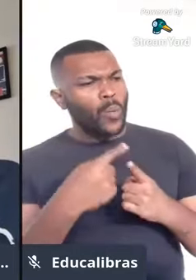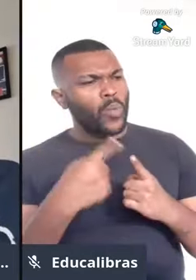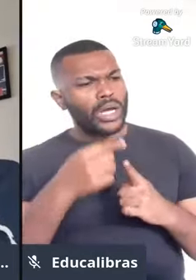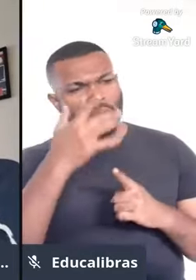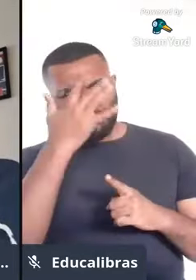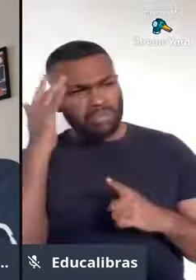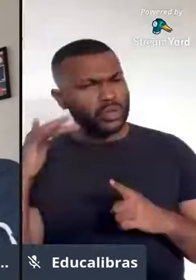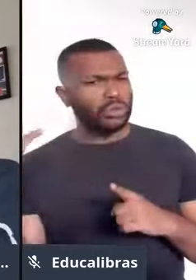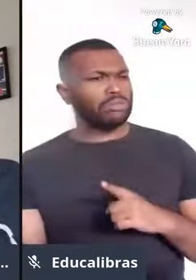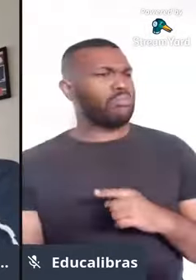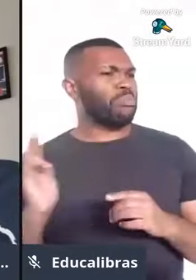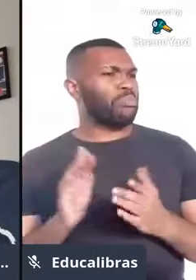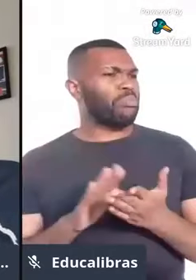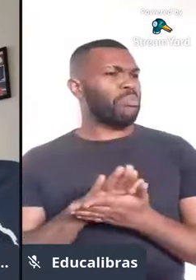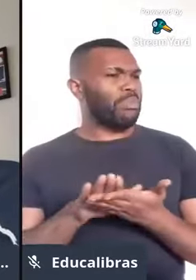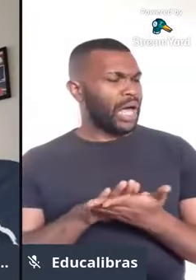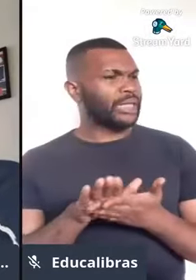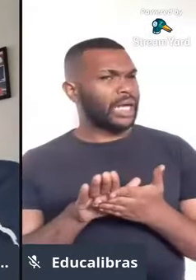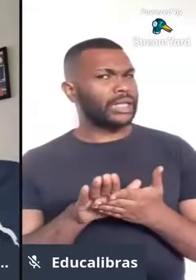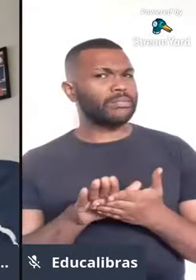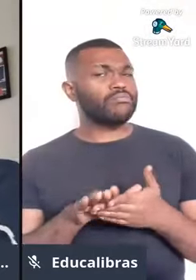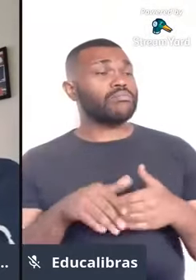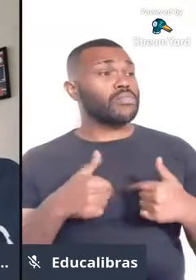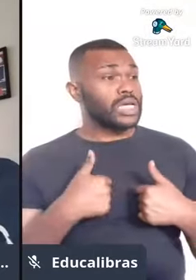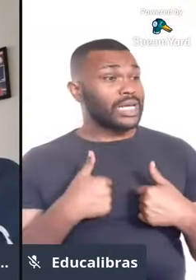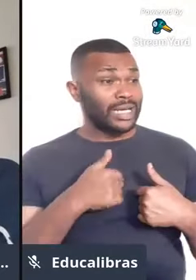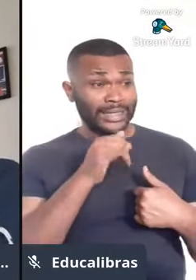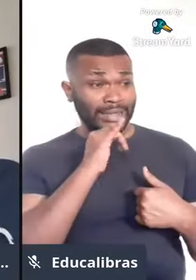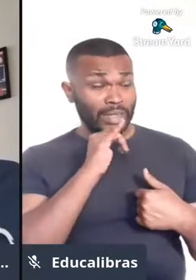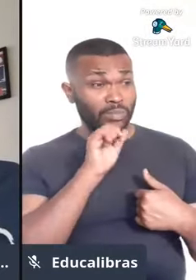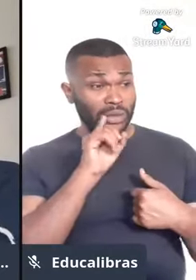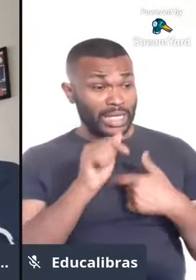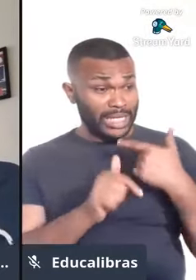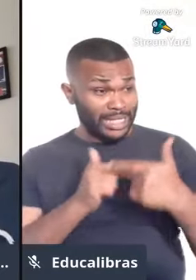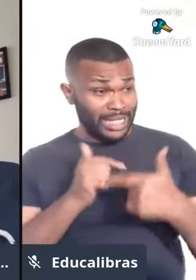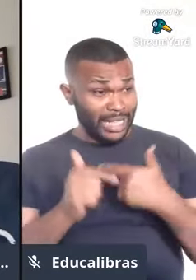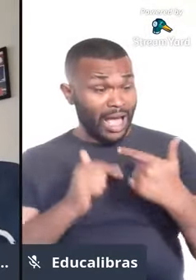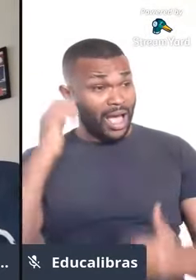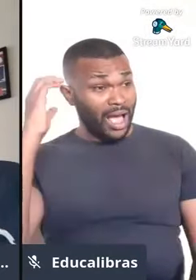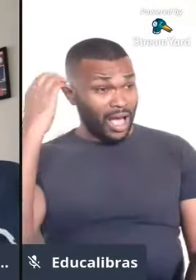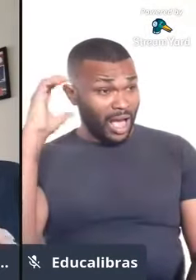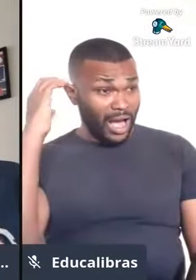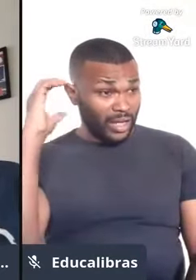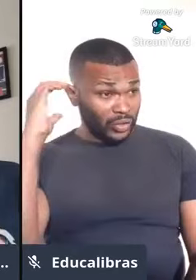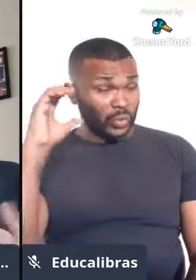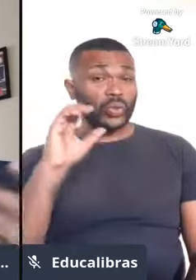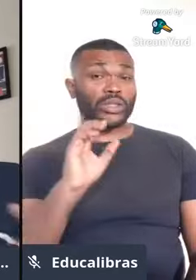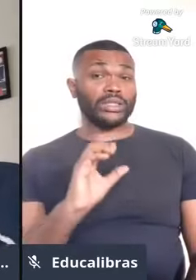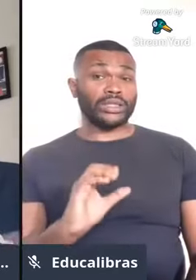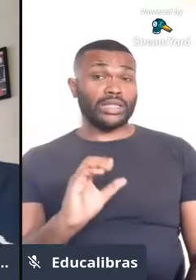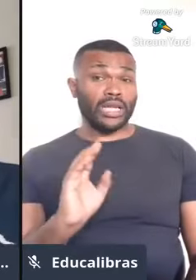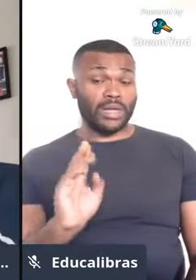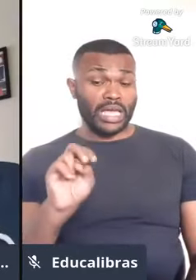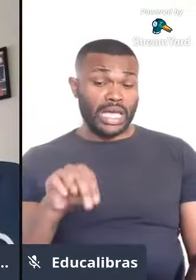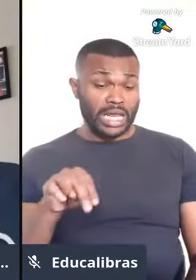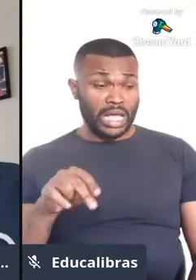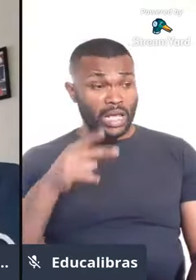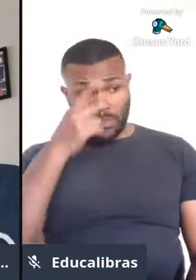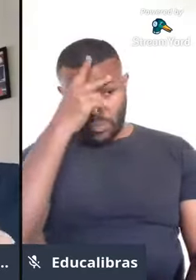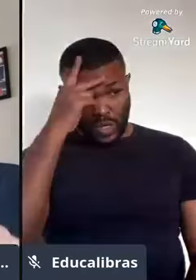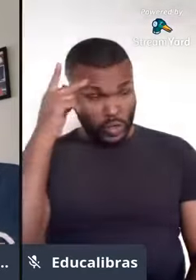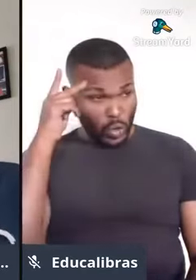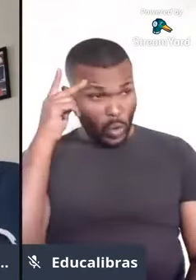isso, e se eu, por tentar trabalhar na Rádio CBN na condição de pessoa com deficiência pela cota de pessoa